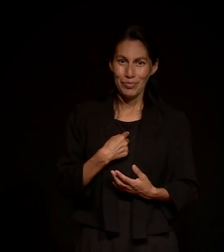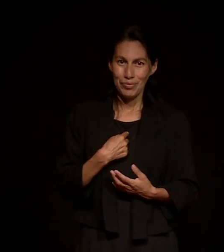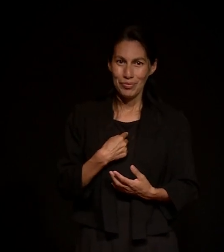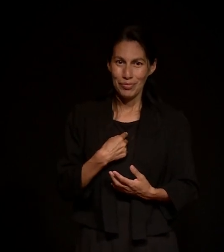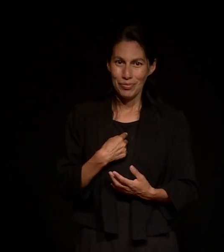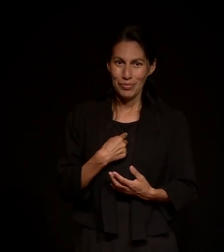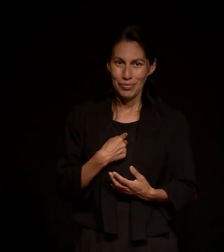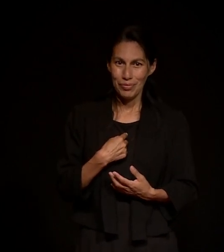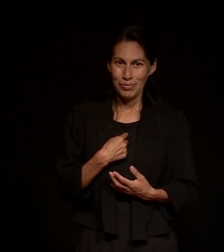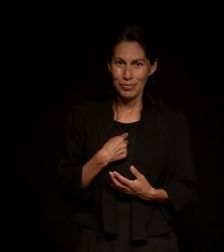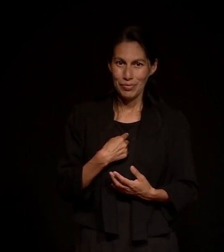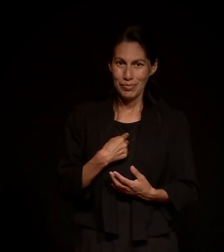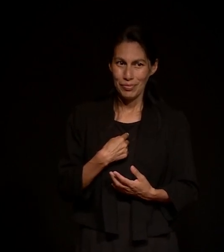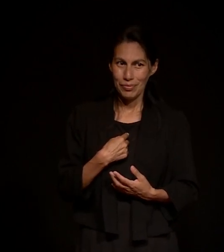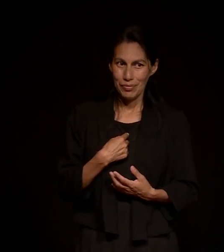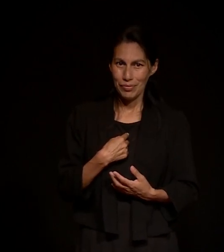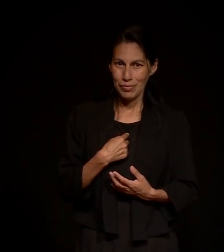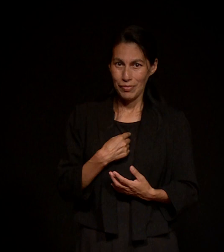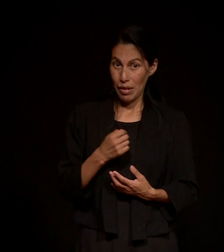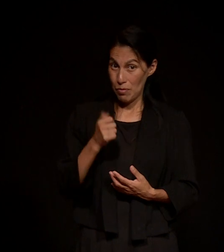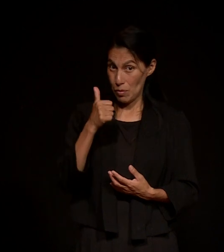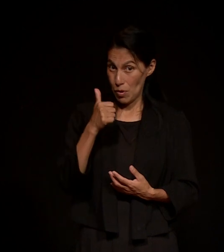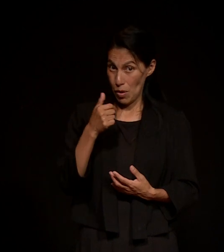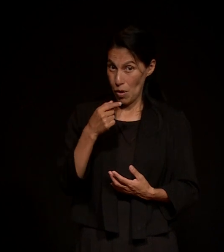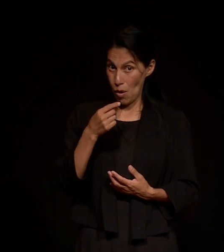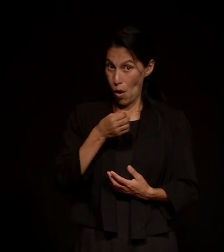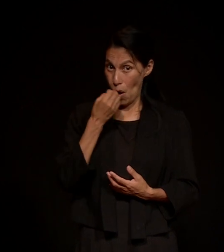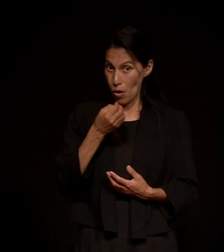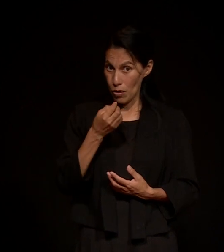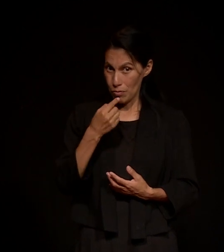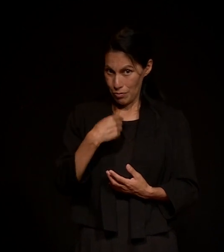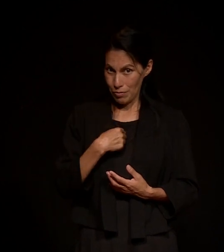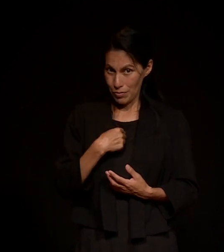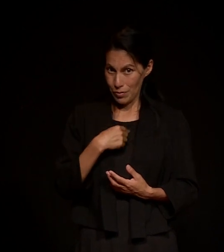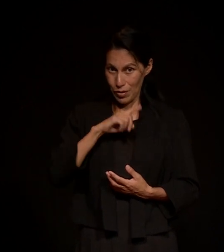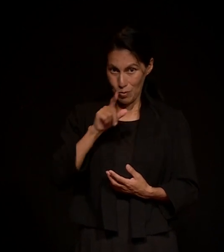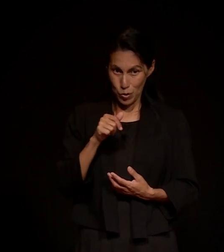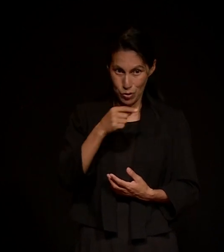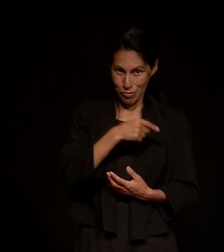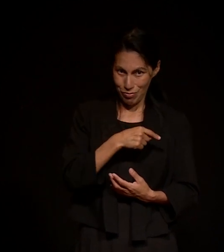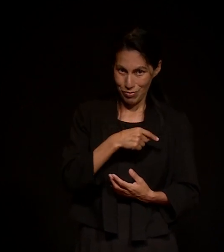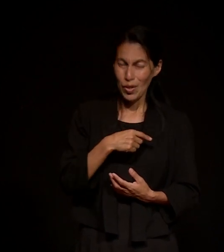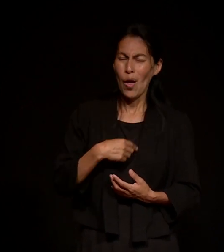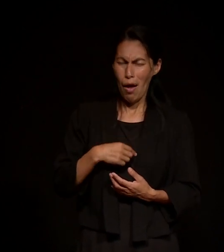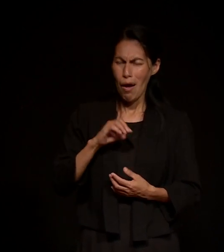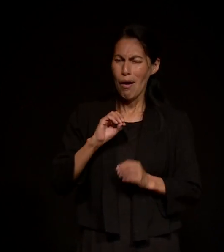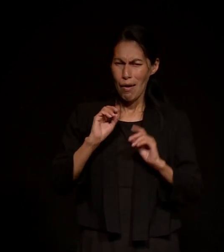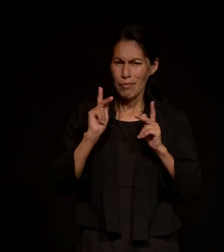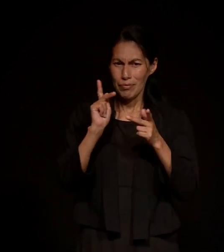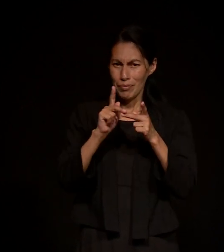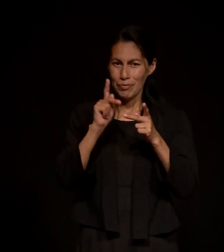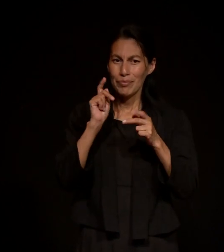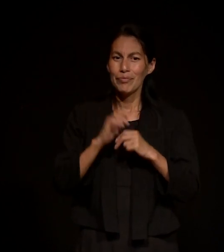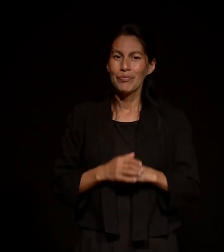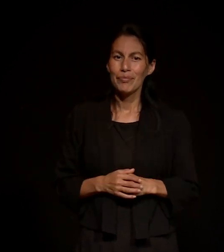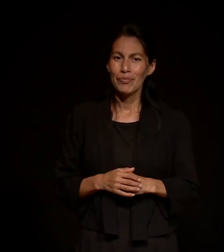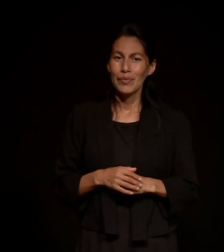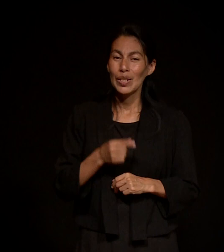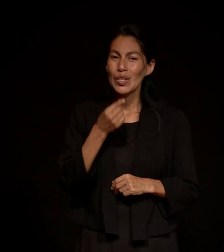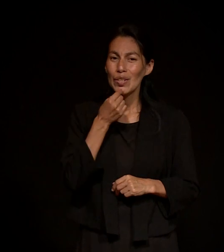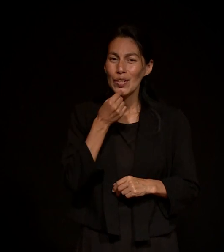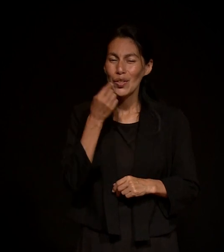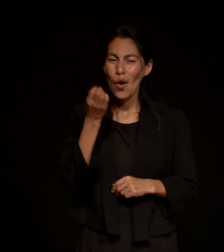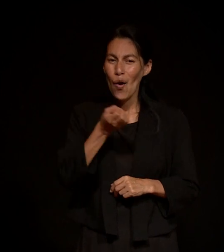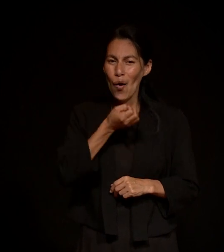Sí, muy bien, Jason. Primero va a orar ella y después a Dios. Perfecto. vamos a inclinar